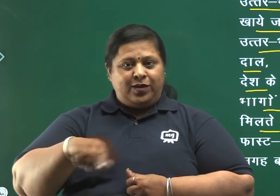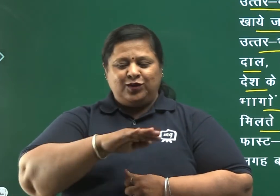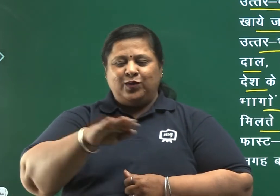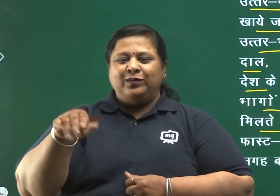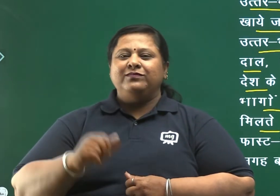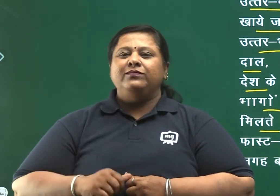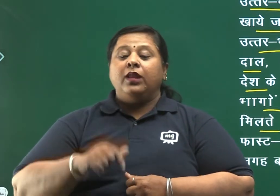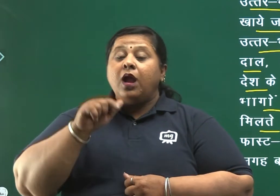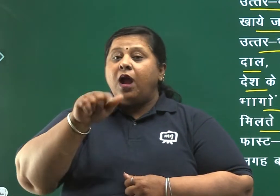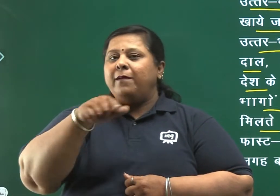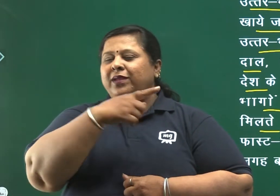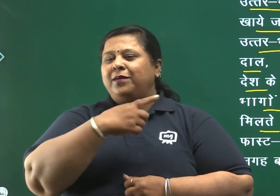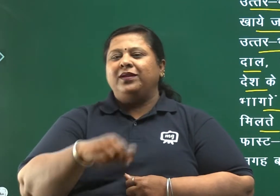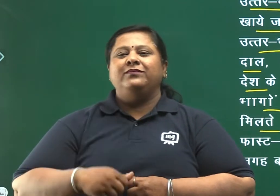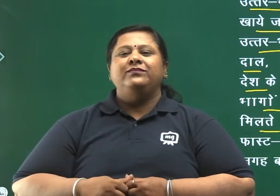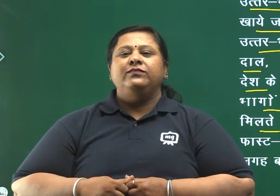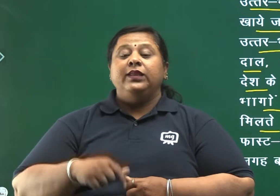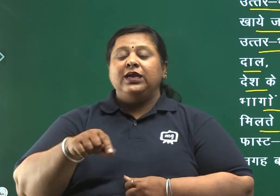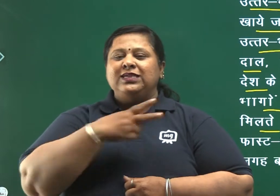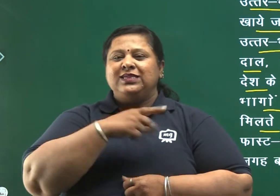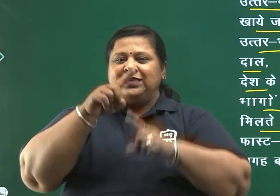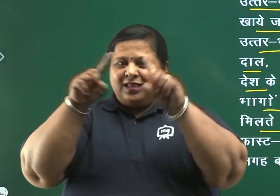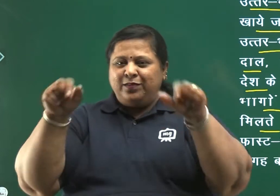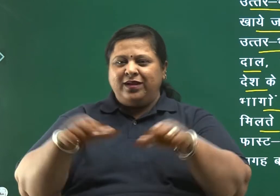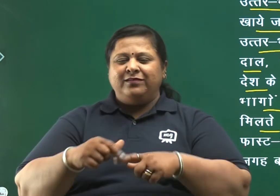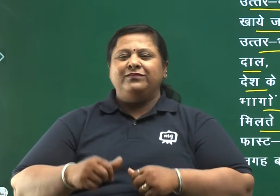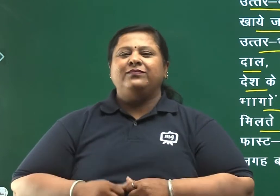बच्चों, आप यहाँ पर इस चित्र में